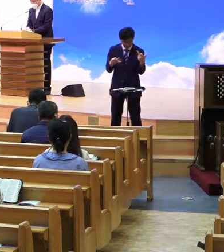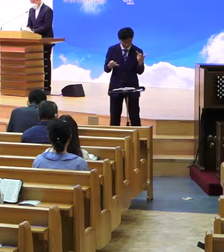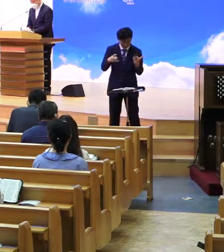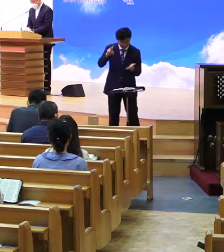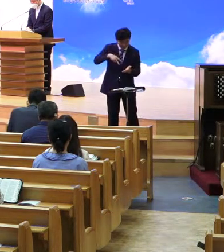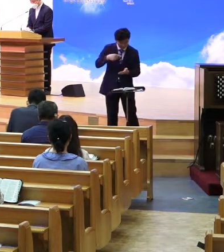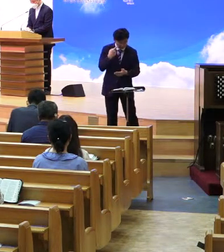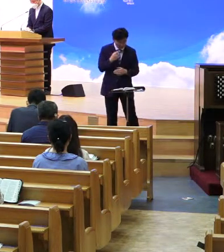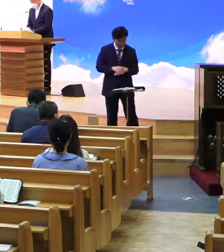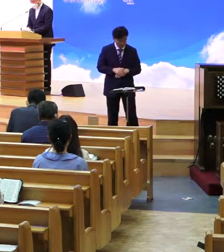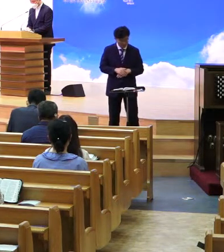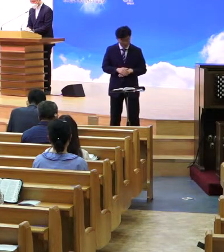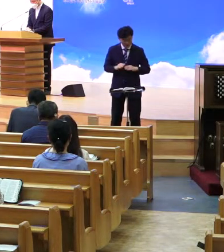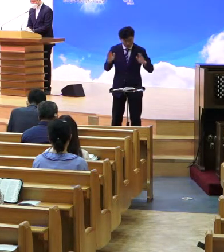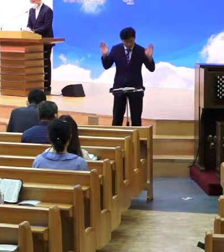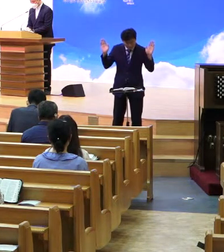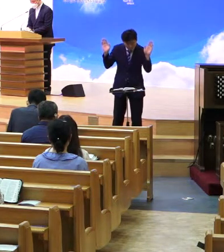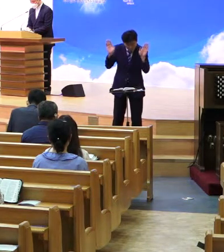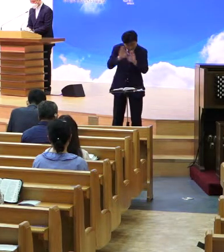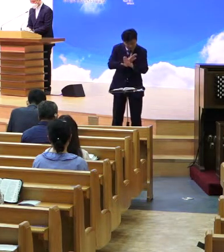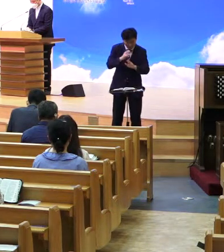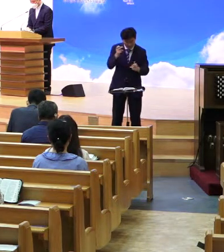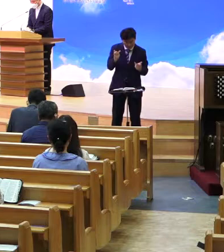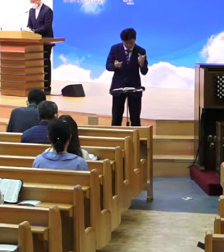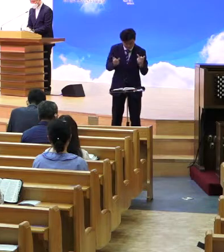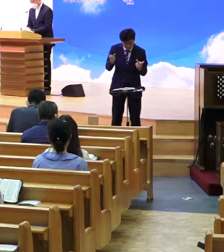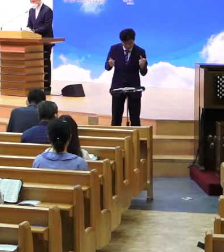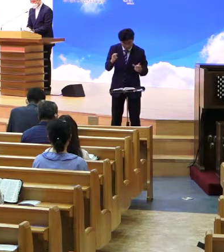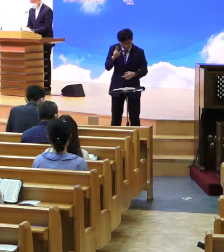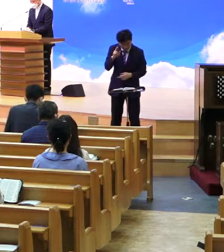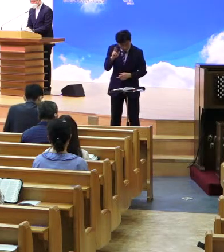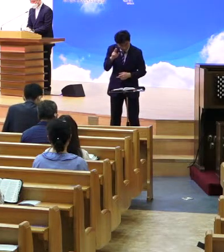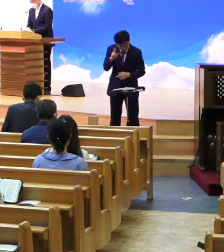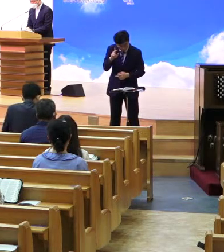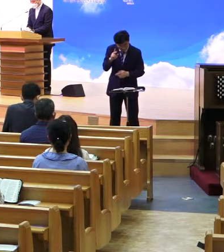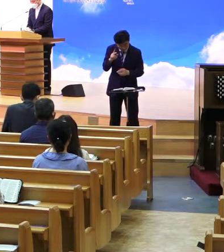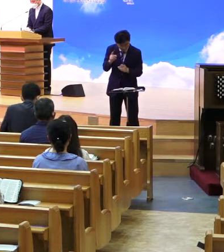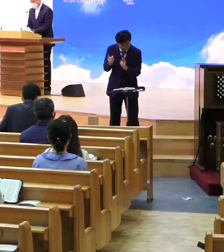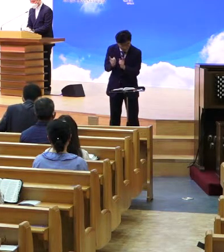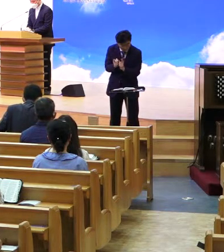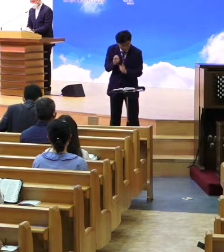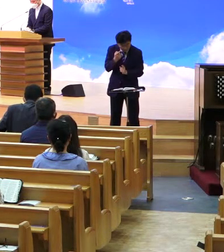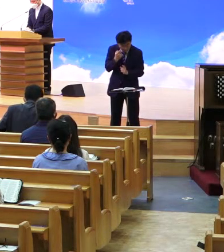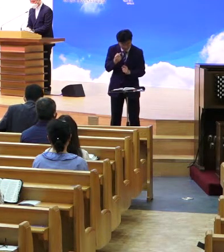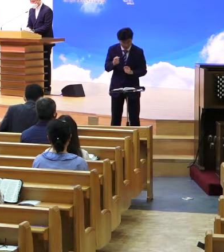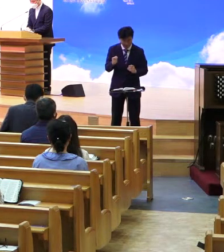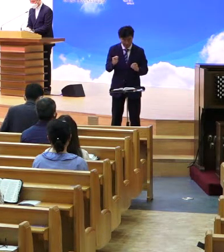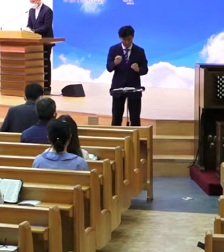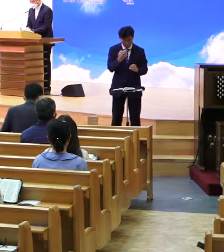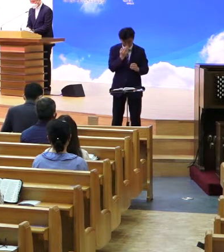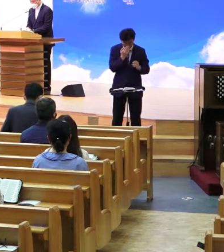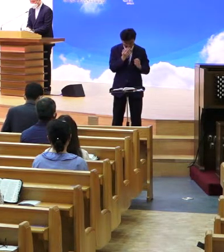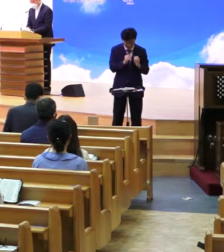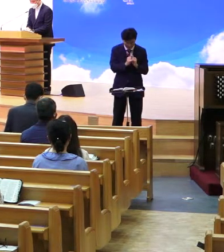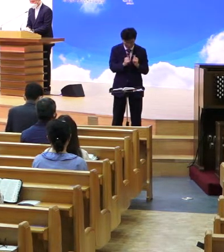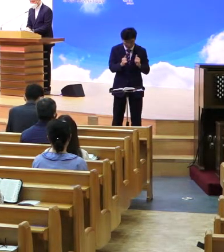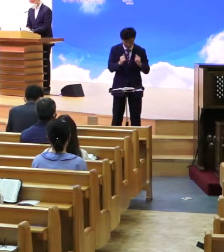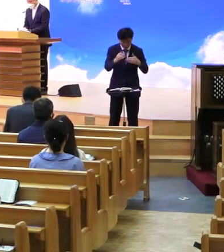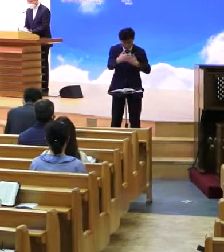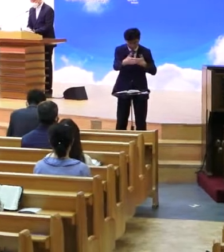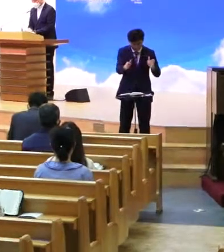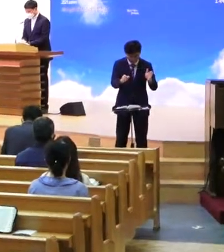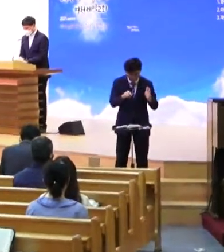밤에 형제들이 곧 바울과 실라를 베레아에 보내니 그들이 들어 유대인의 회당에 들어가니라. 베레아에